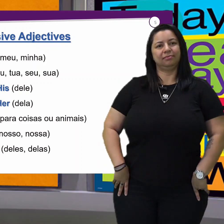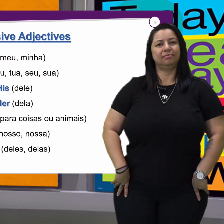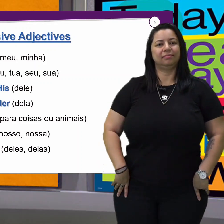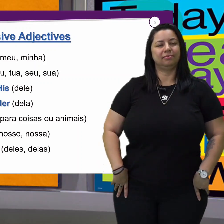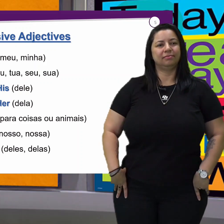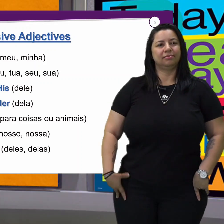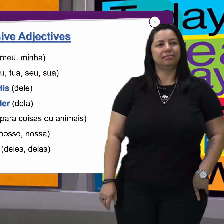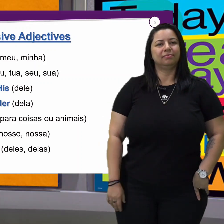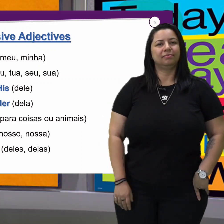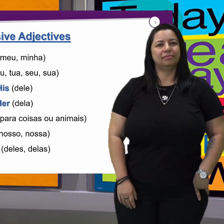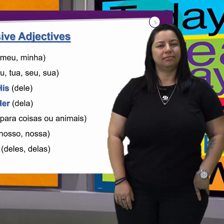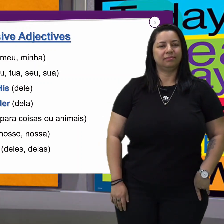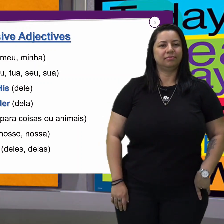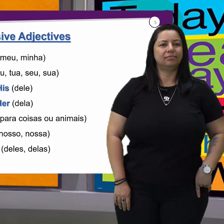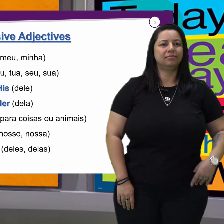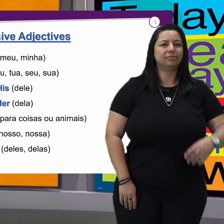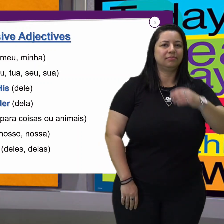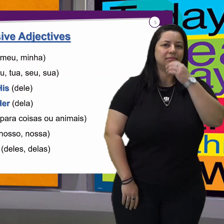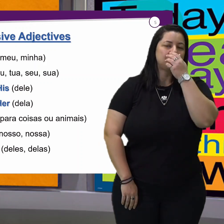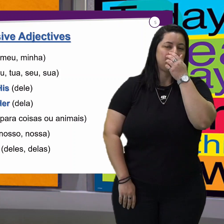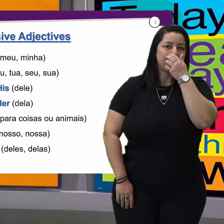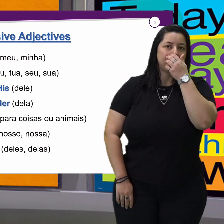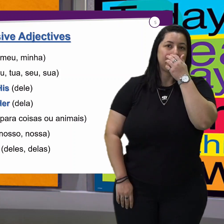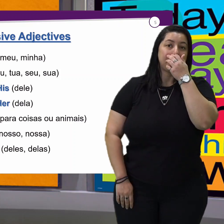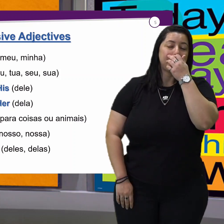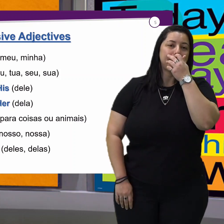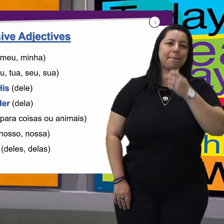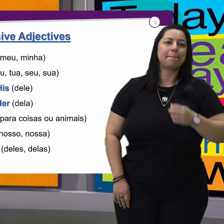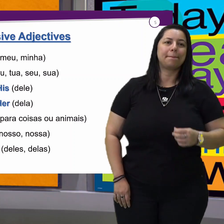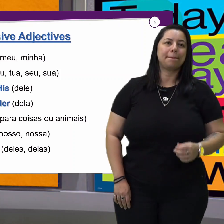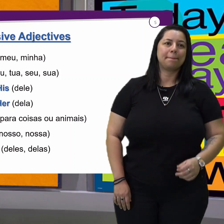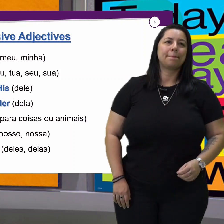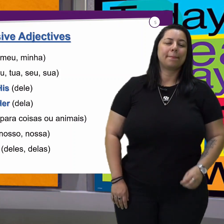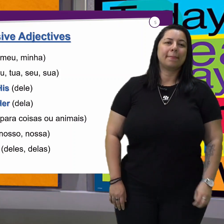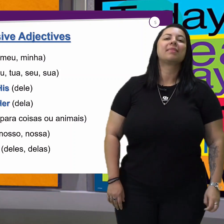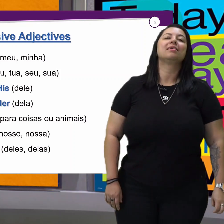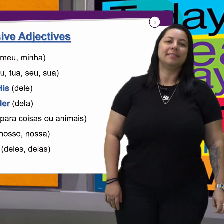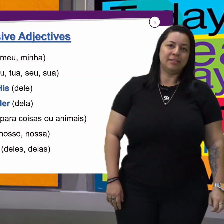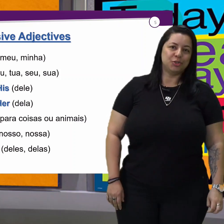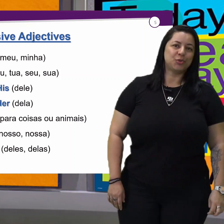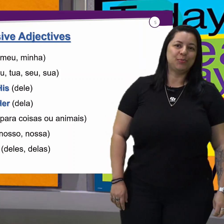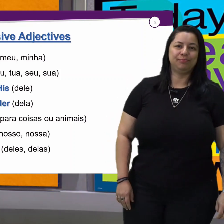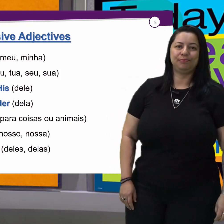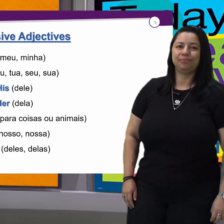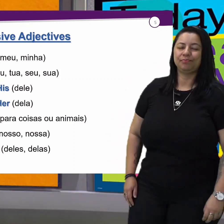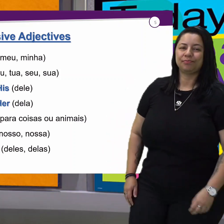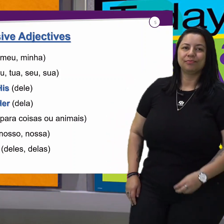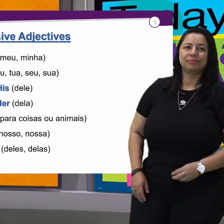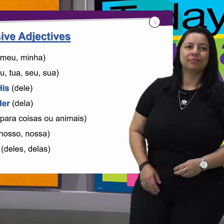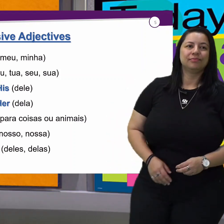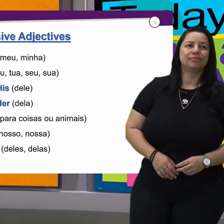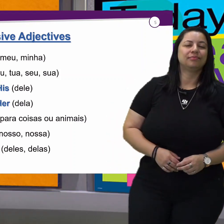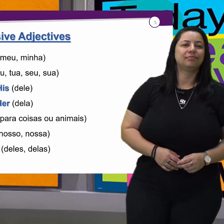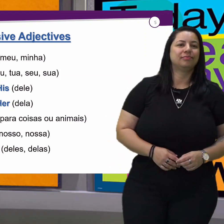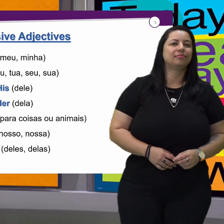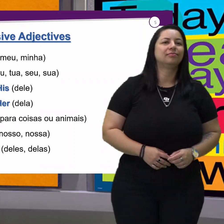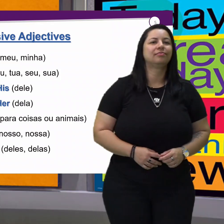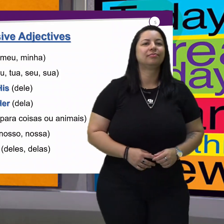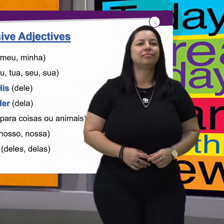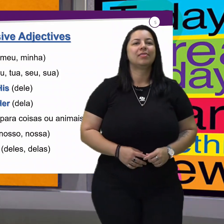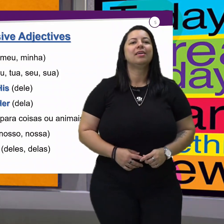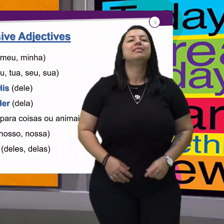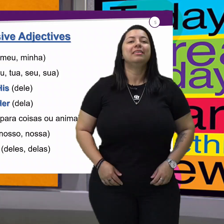aqui embaixozinho entre o our e o their, que ele ficaria ali como vocês, mas aí na posse de vocês vai ser o quê?